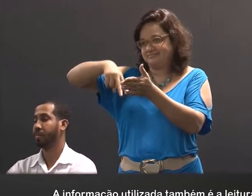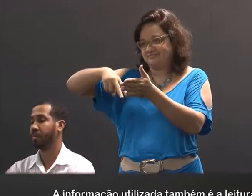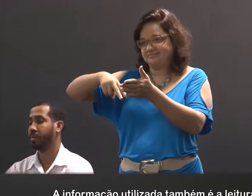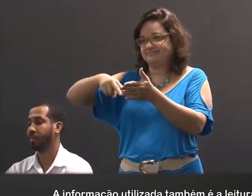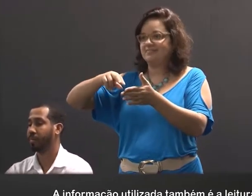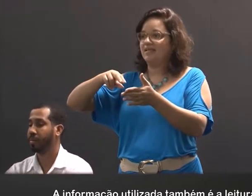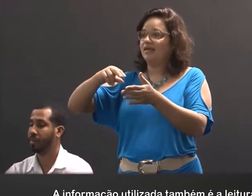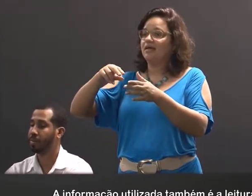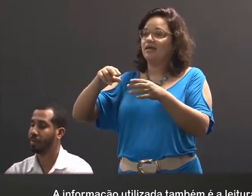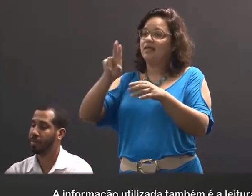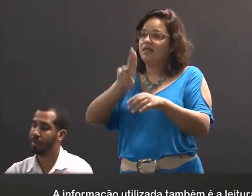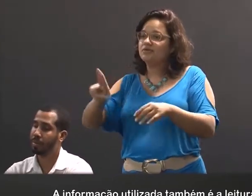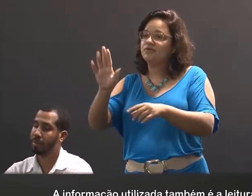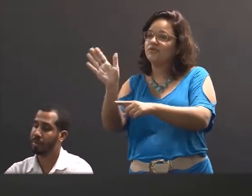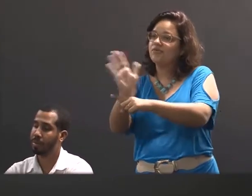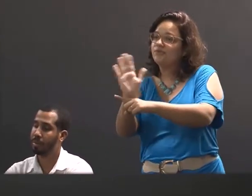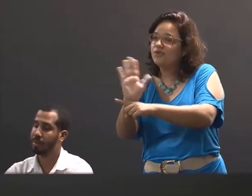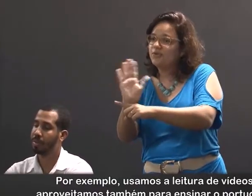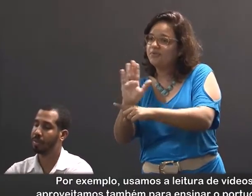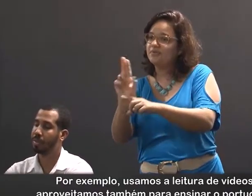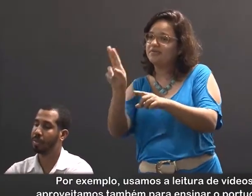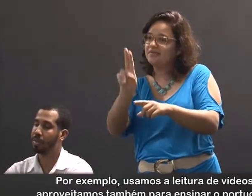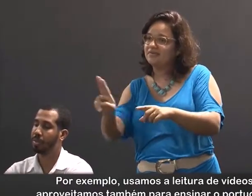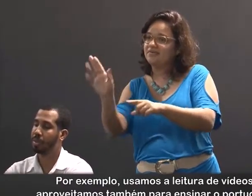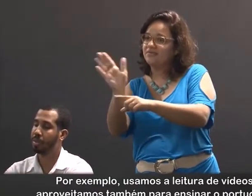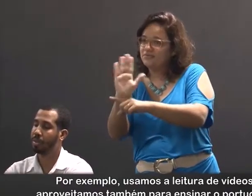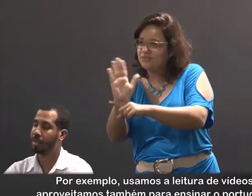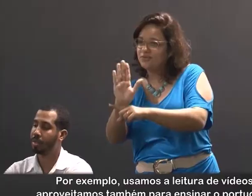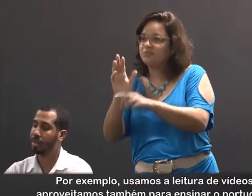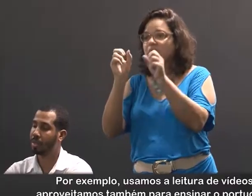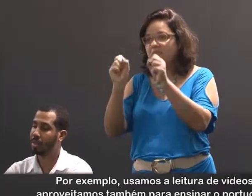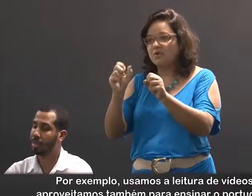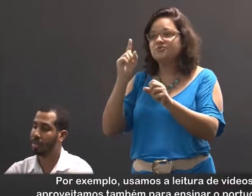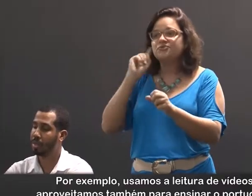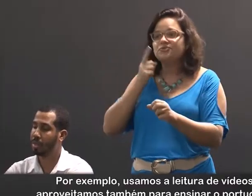é a leitura. Por exemplo, usamos leitura de